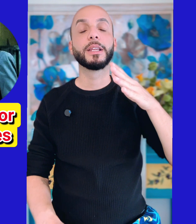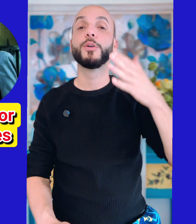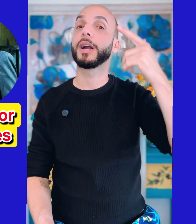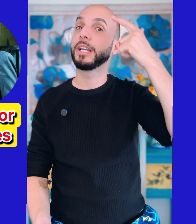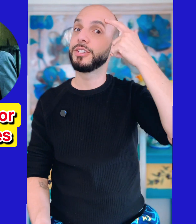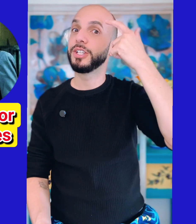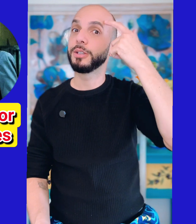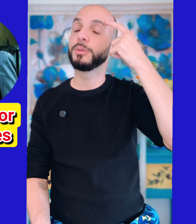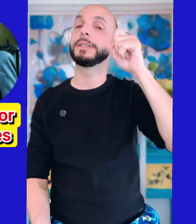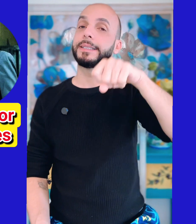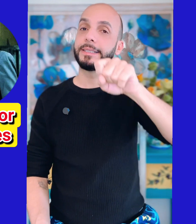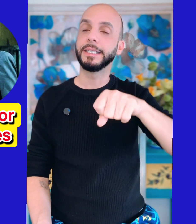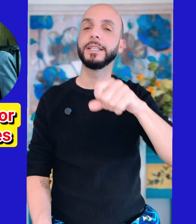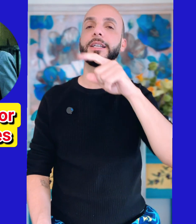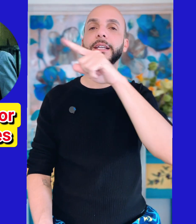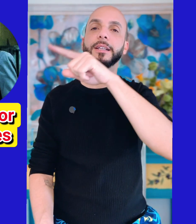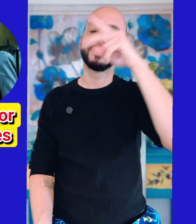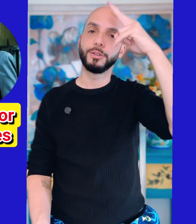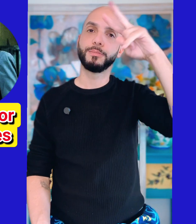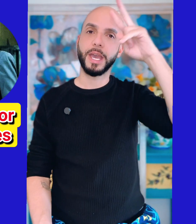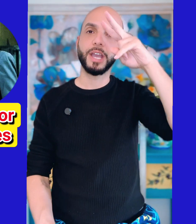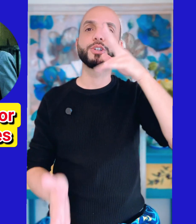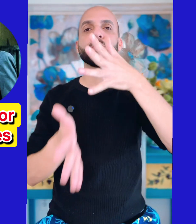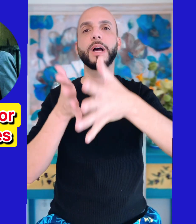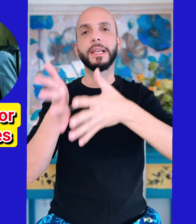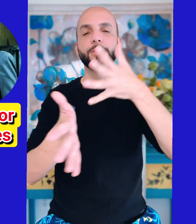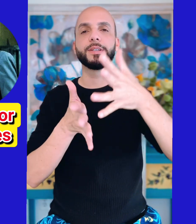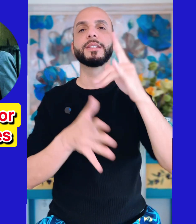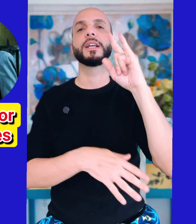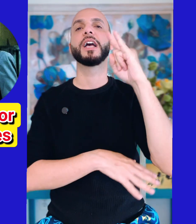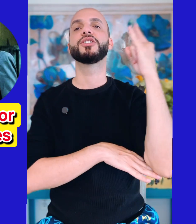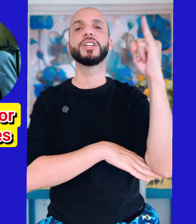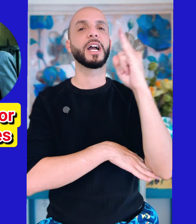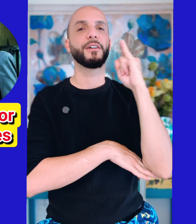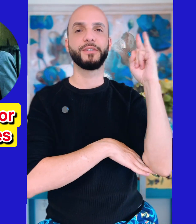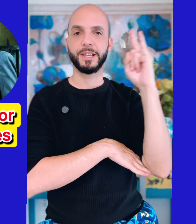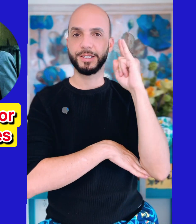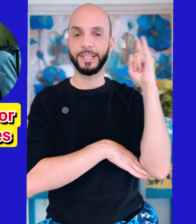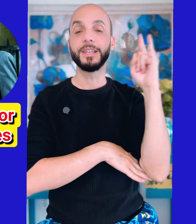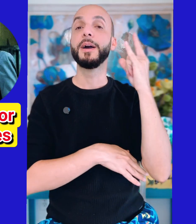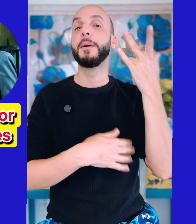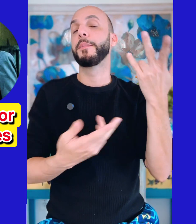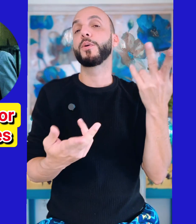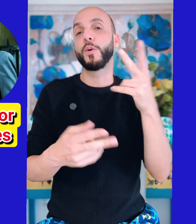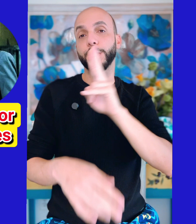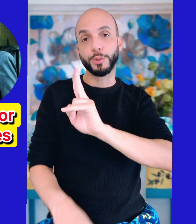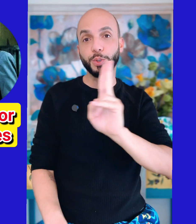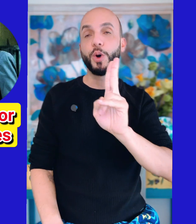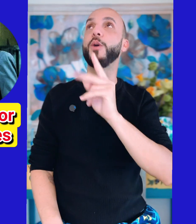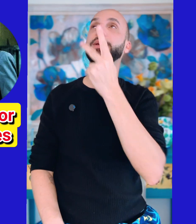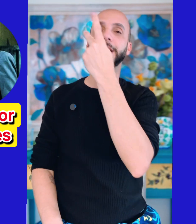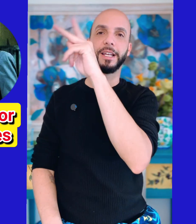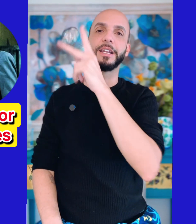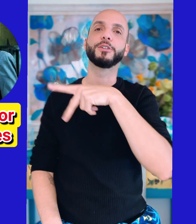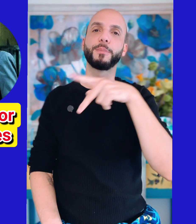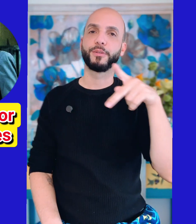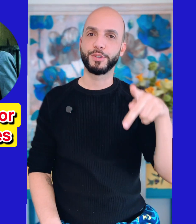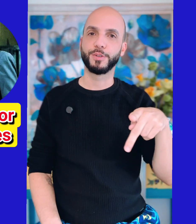eu acredito que sim, que no México, na língua de sinais, girafa é assim, por conta do nome dele, né? Do professor,